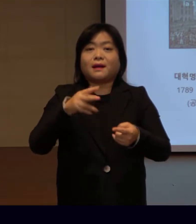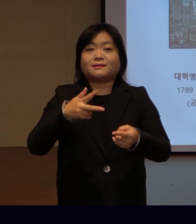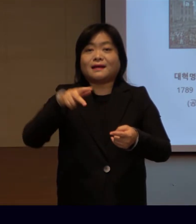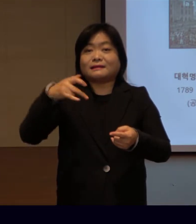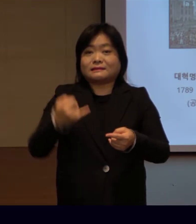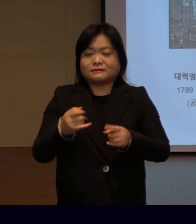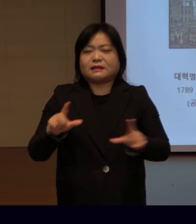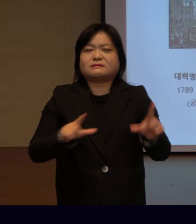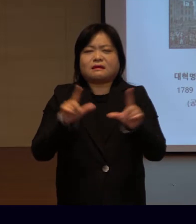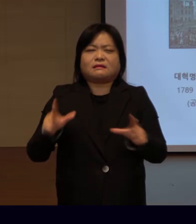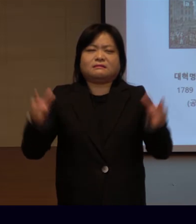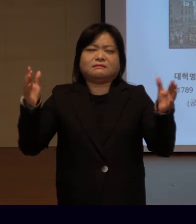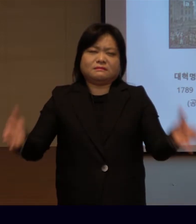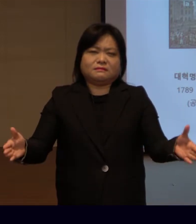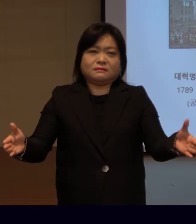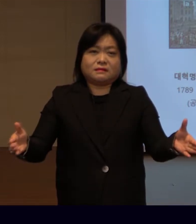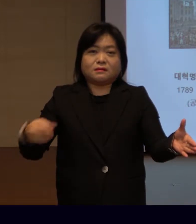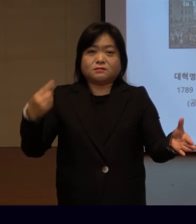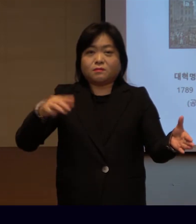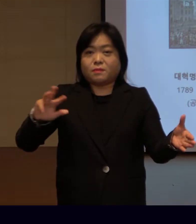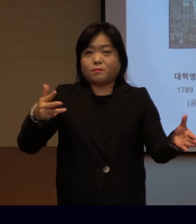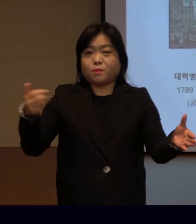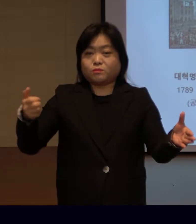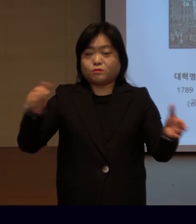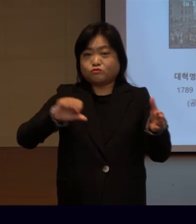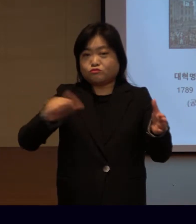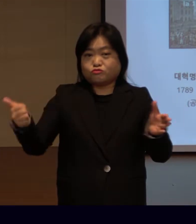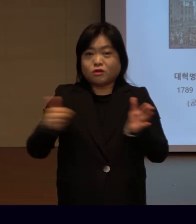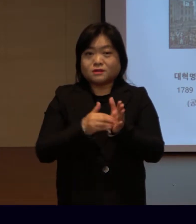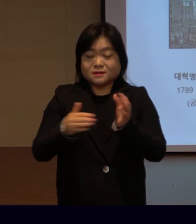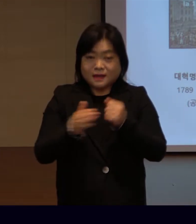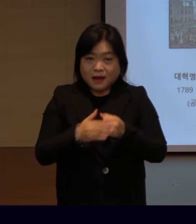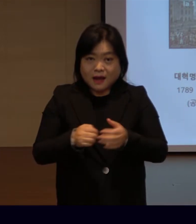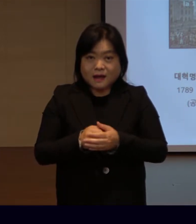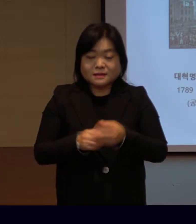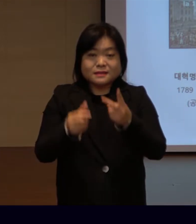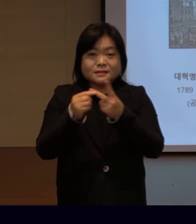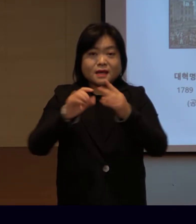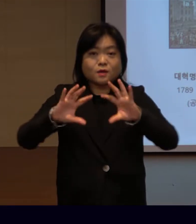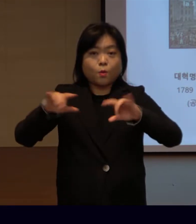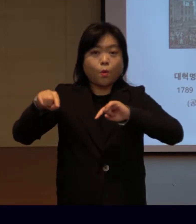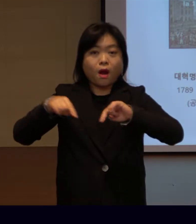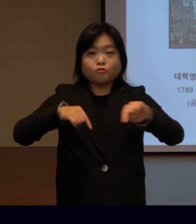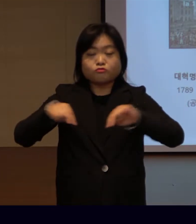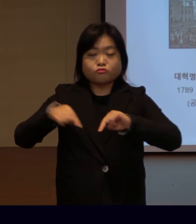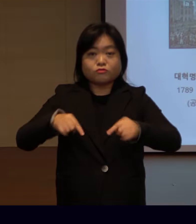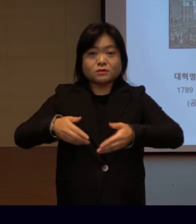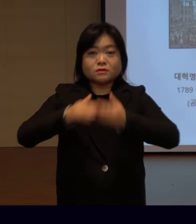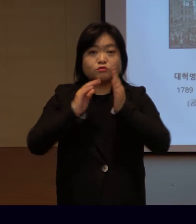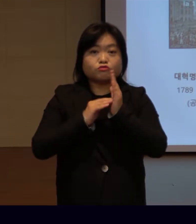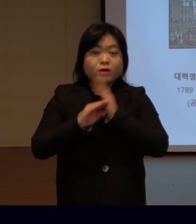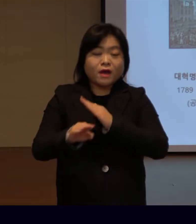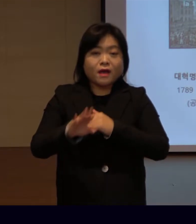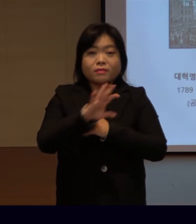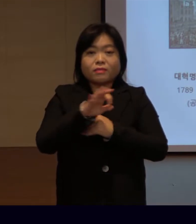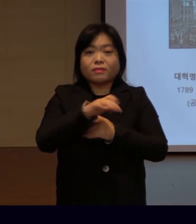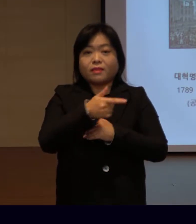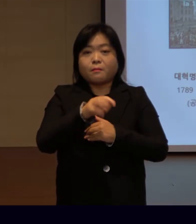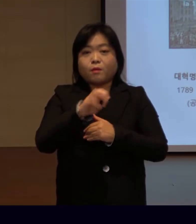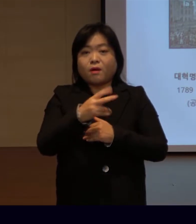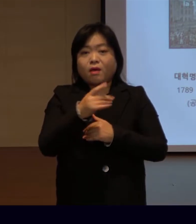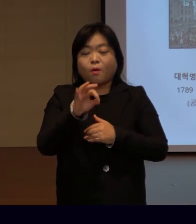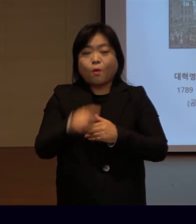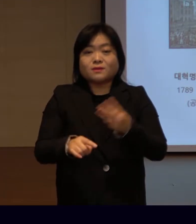겁니다. 1850년에 죽었으니까 7월 제2공화국이 들어서고 나서 나폴레옹